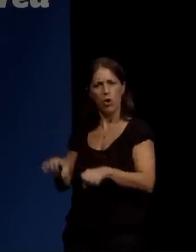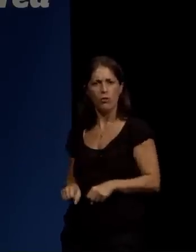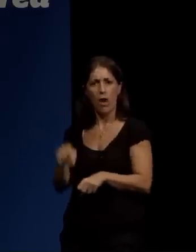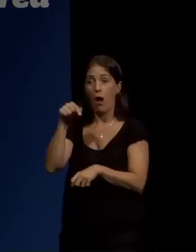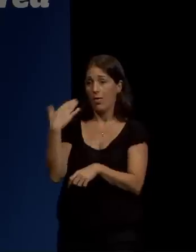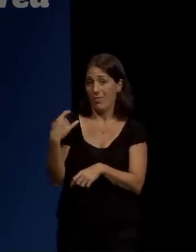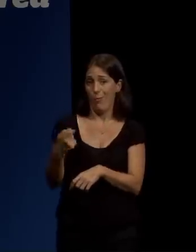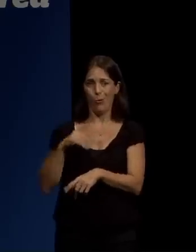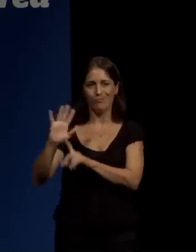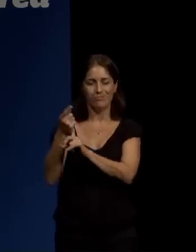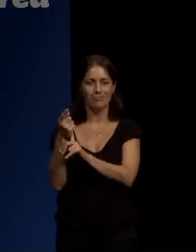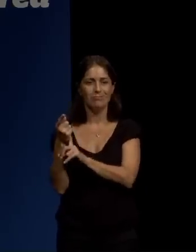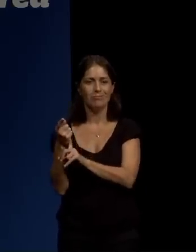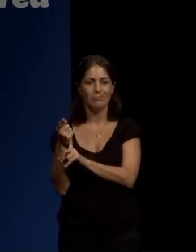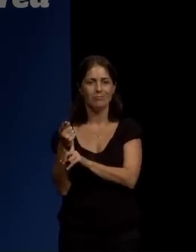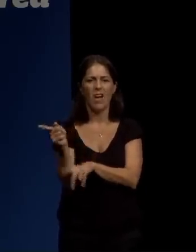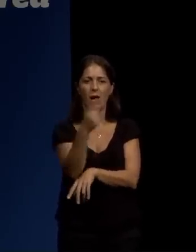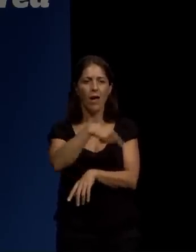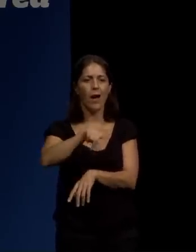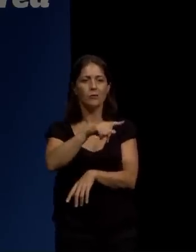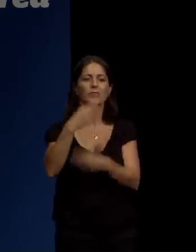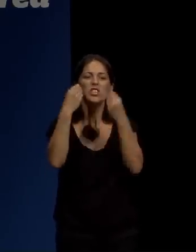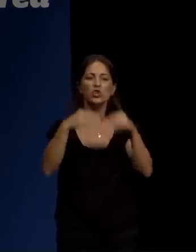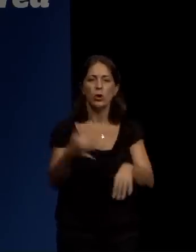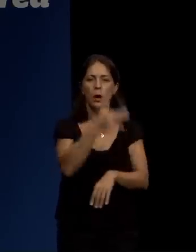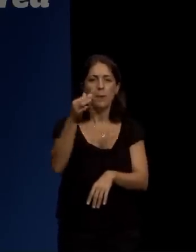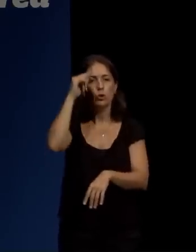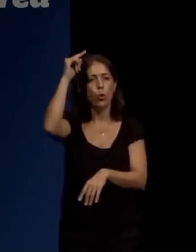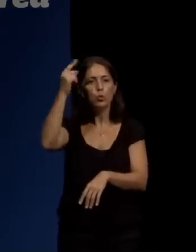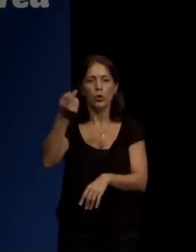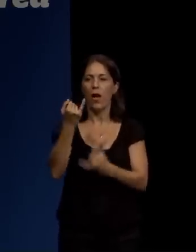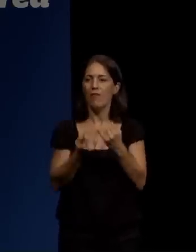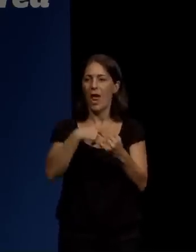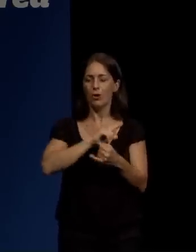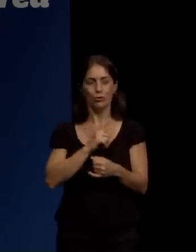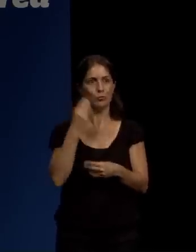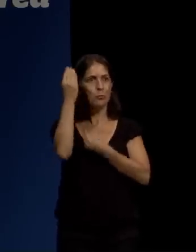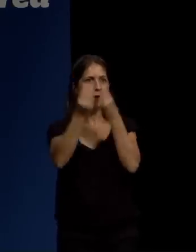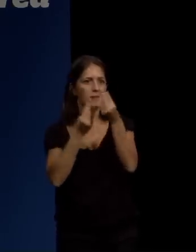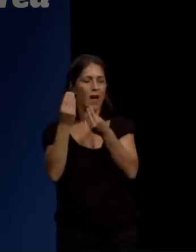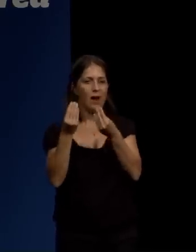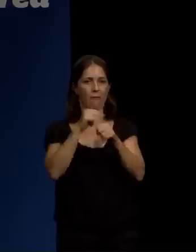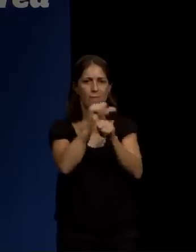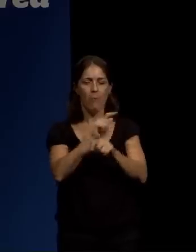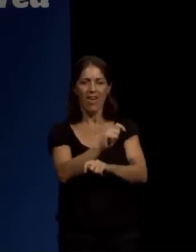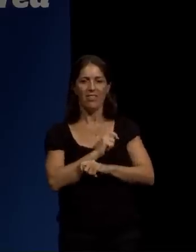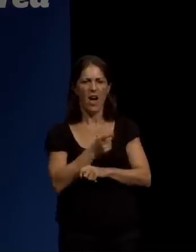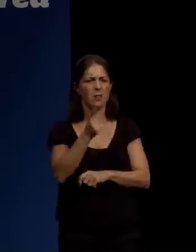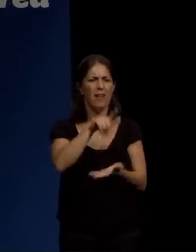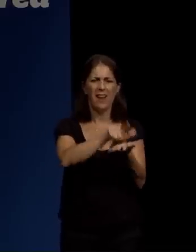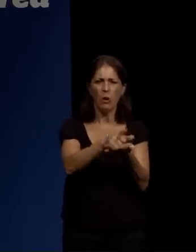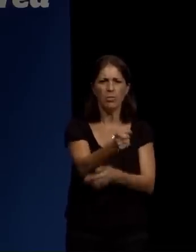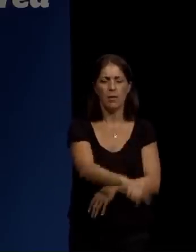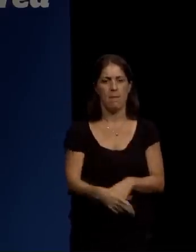aquí hai nada. É historia e é cultura que molderamos tamén a nosa forma de facer, de pensar e de estar no mundo. E é lingua, claro que